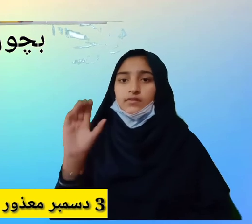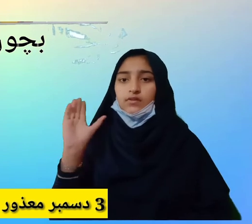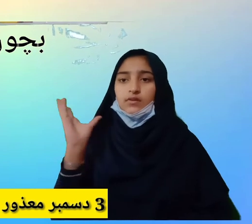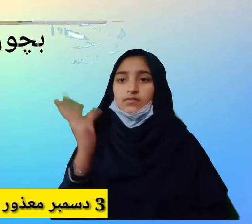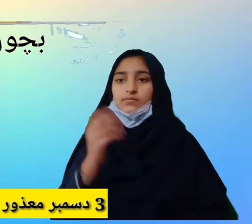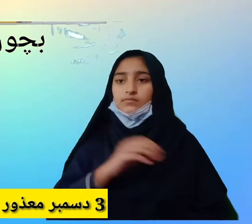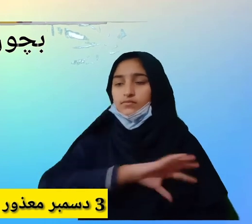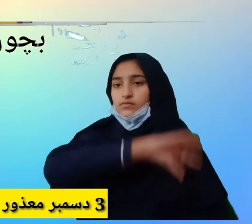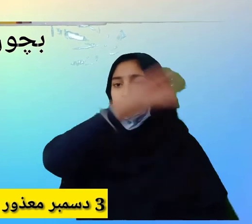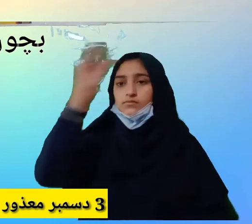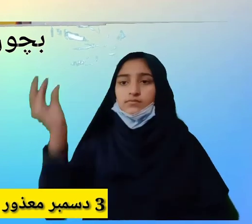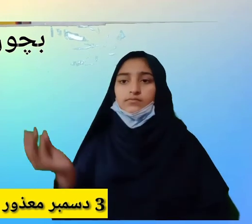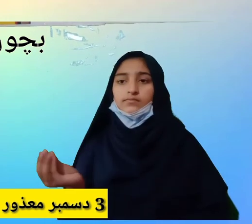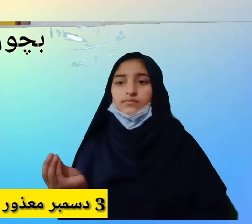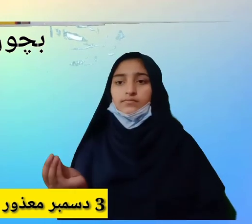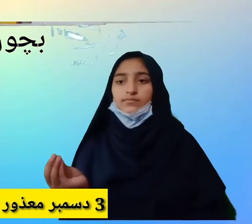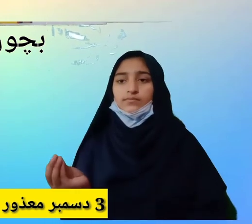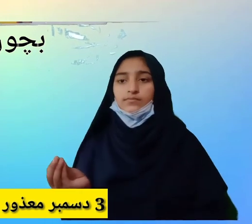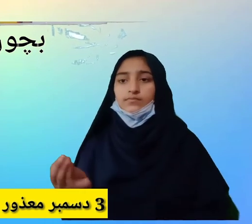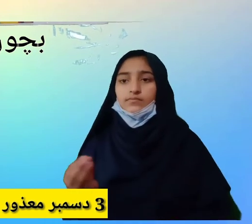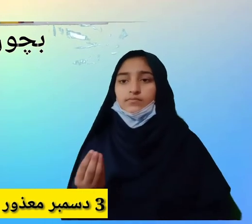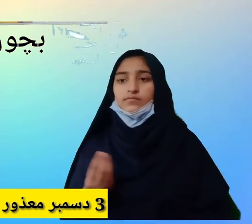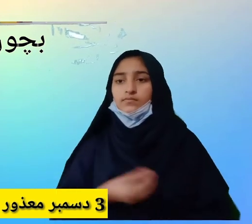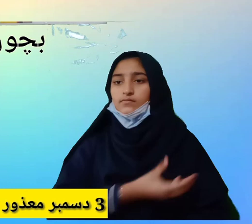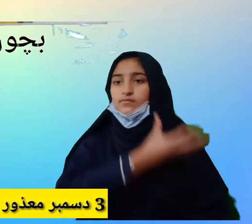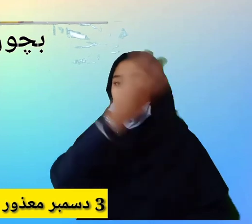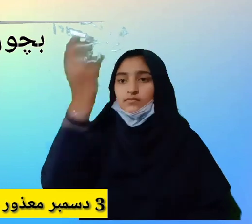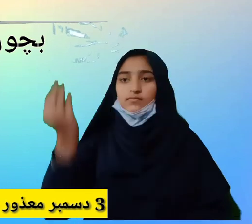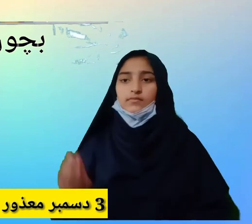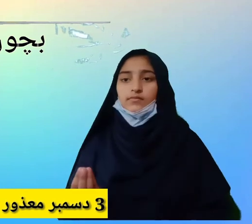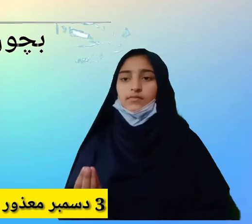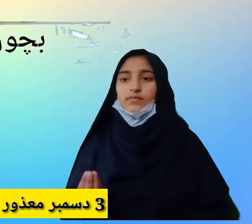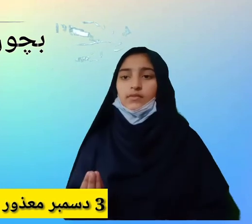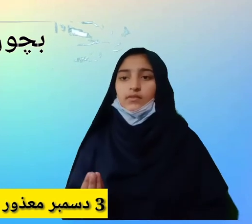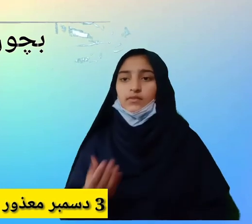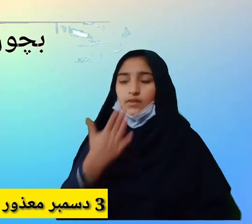आलमी दिन है।